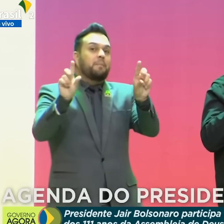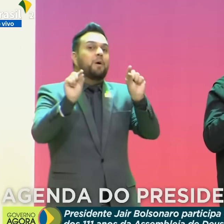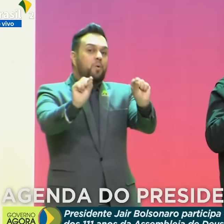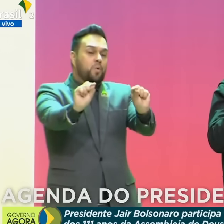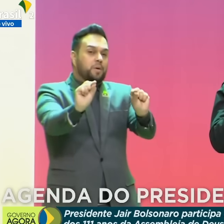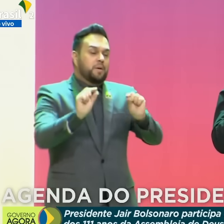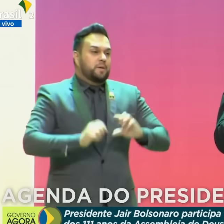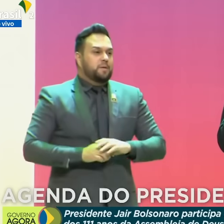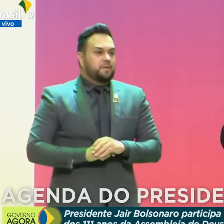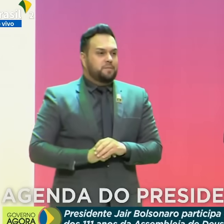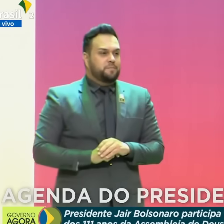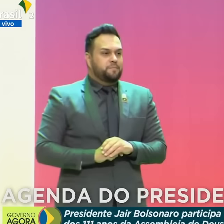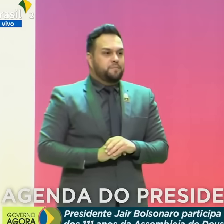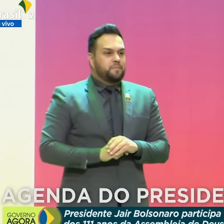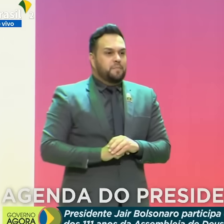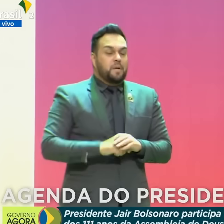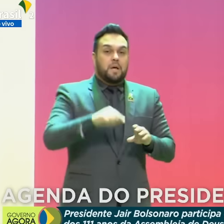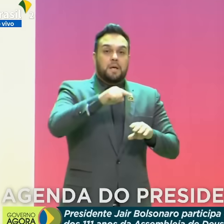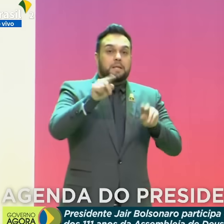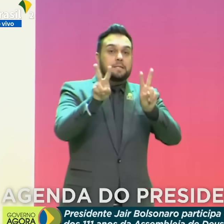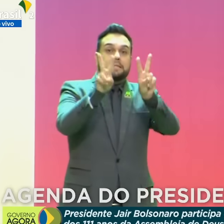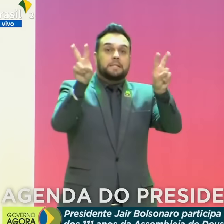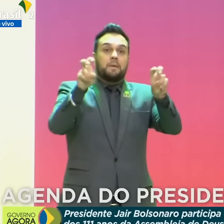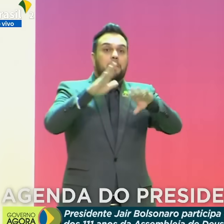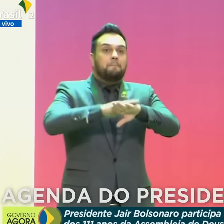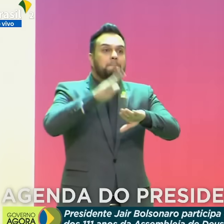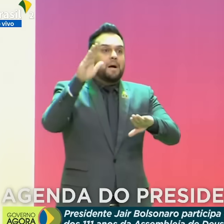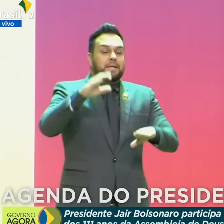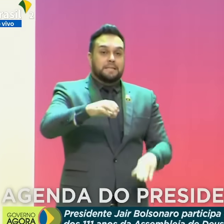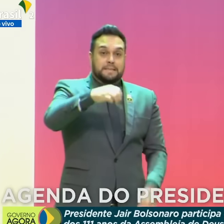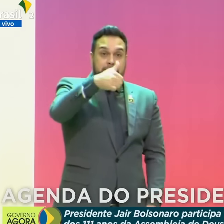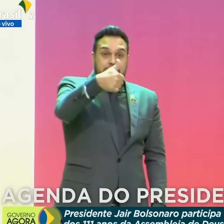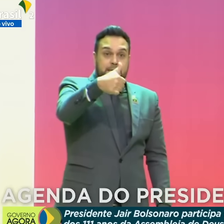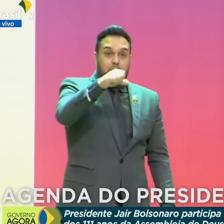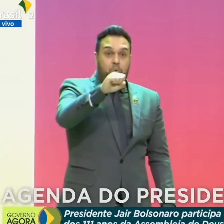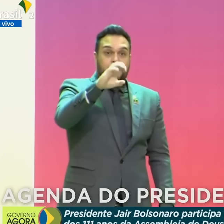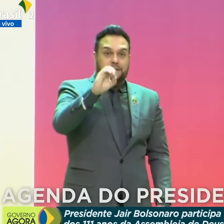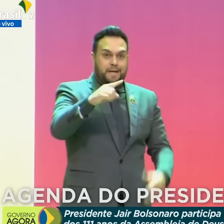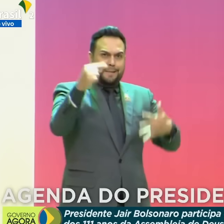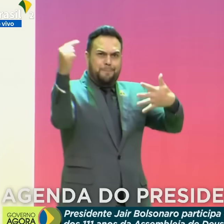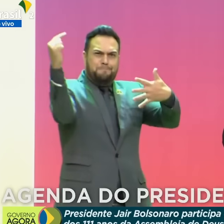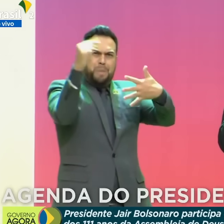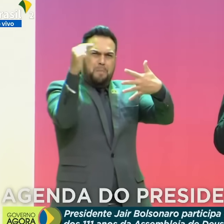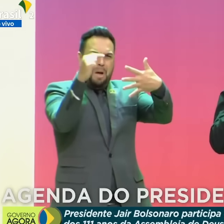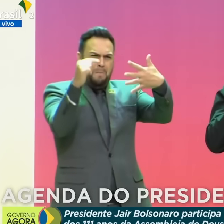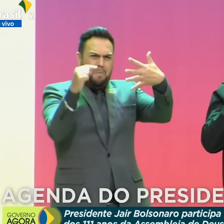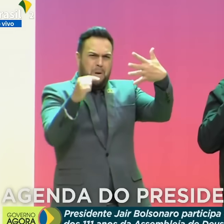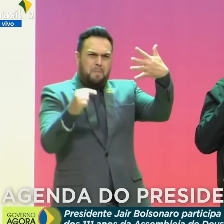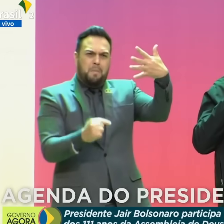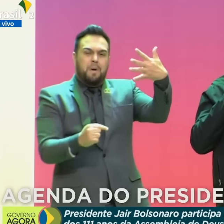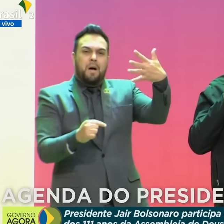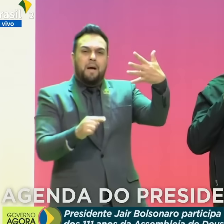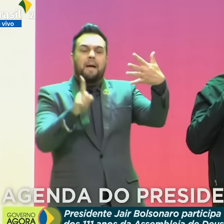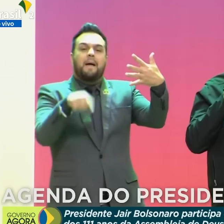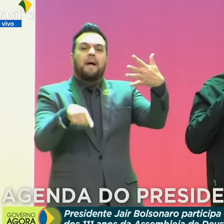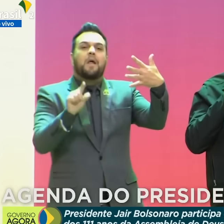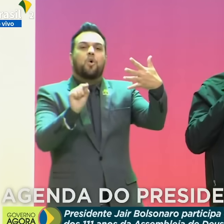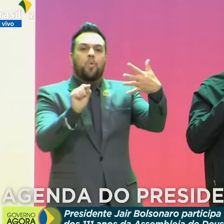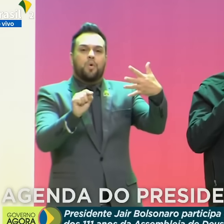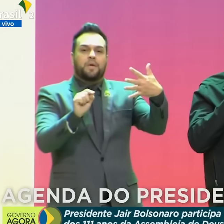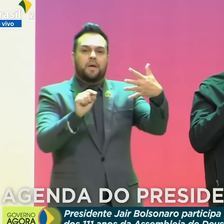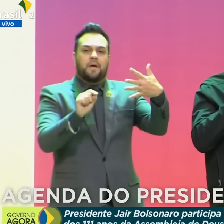mais saltava aos olhos, entre 180 itens, era a desconstrução